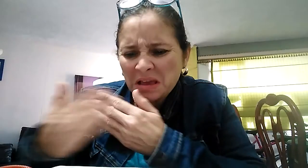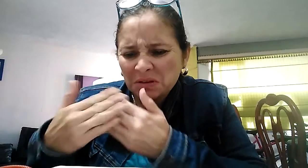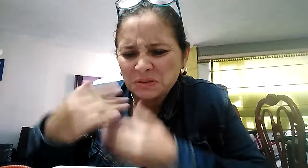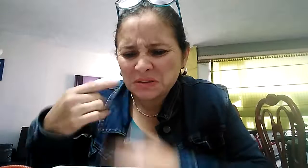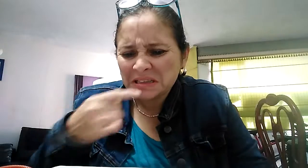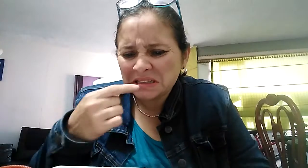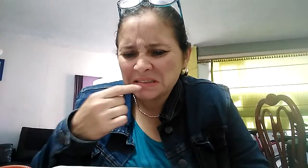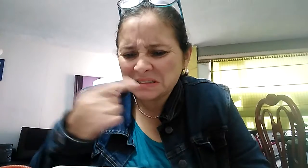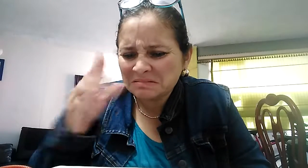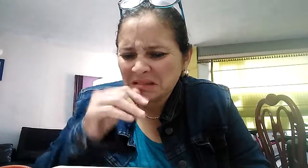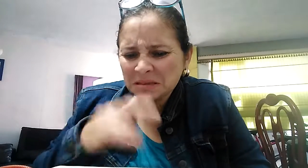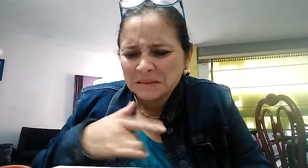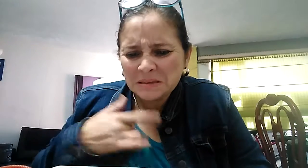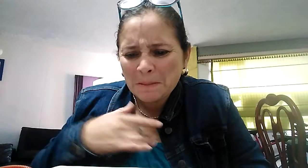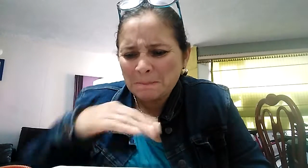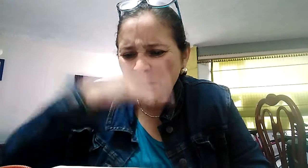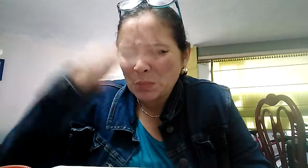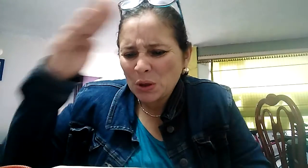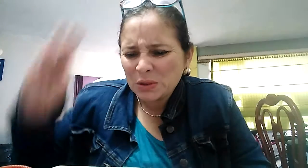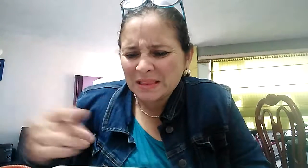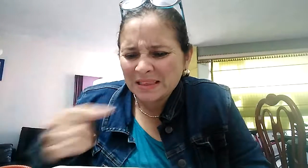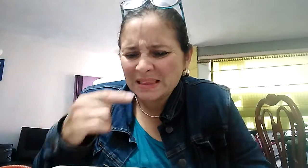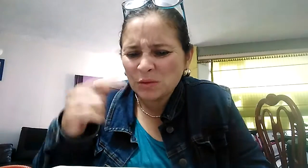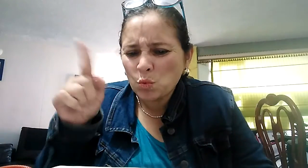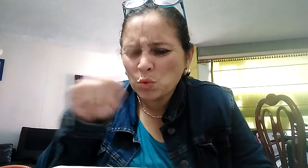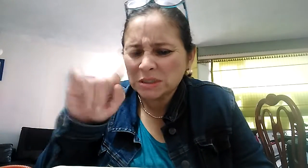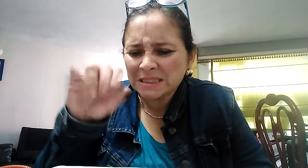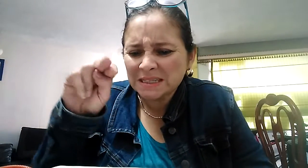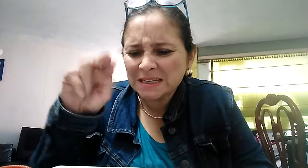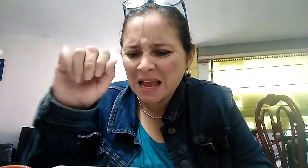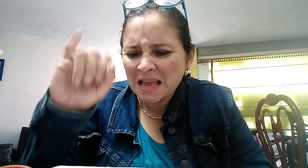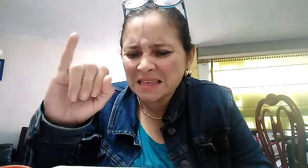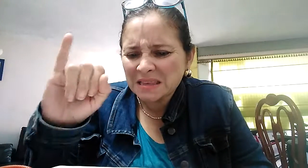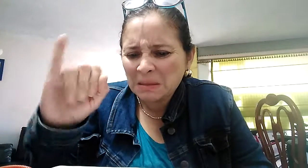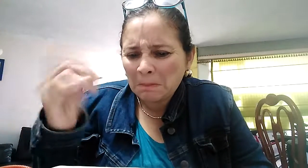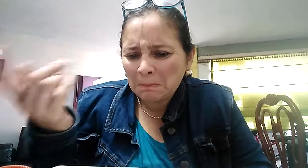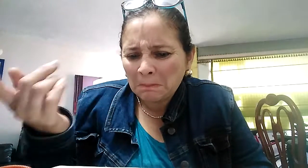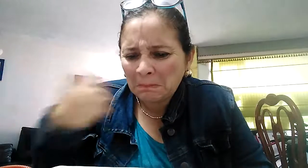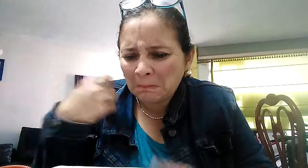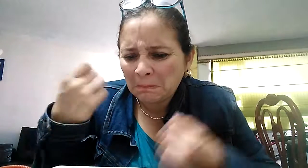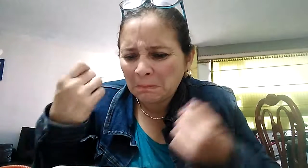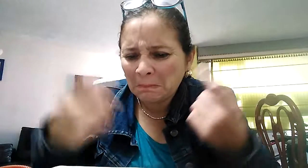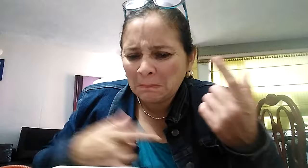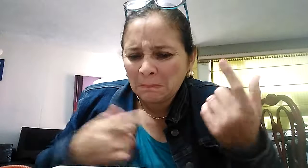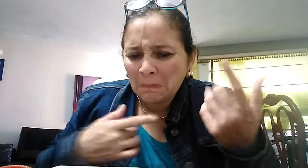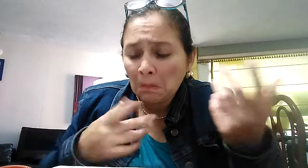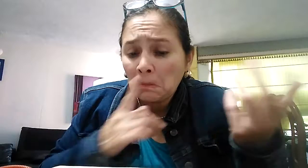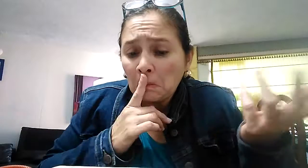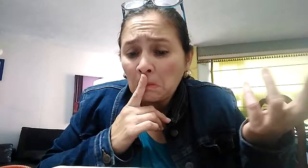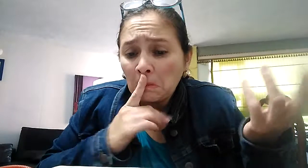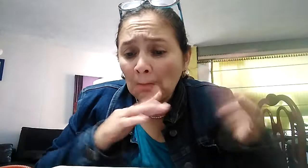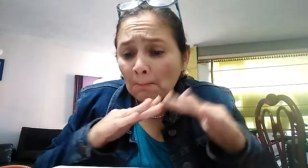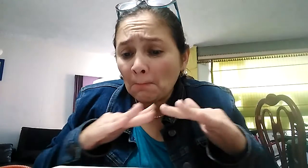pero esto es raro. Raro y malo. Mabel, esto es lo mejor que me pasó en la vida. Y piensa en